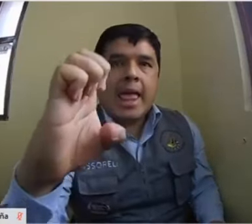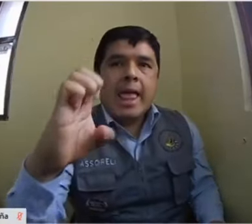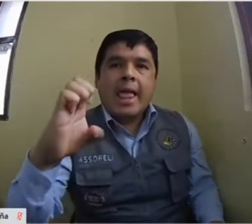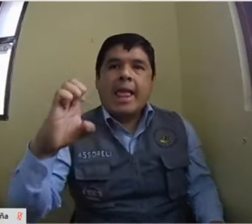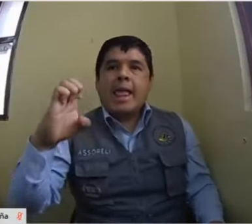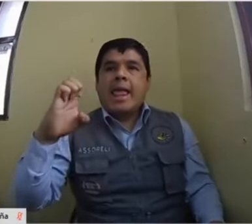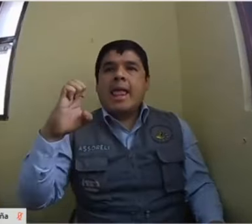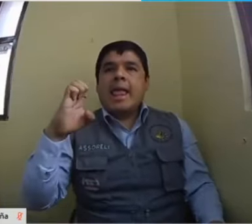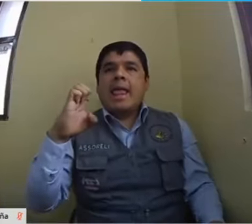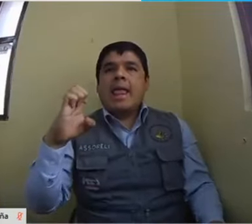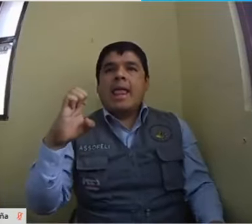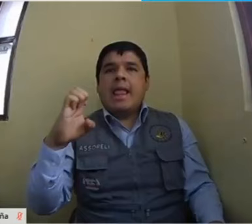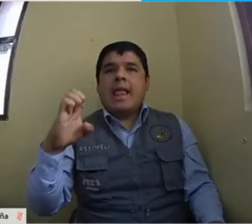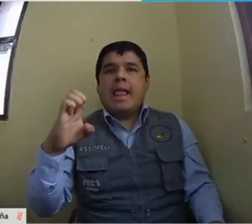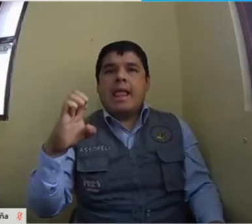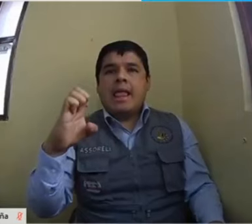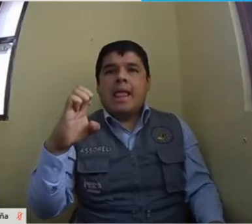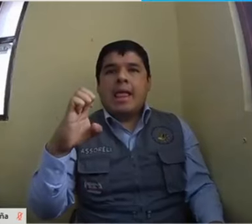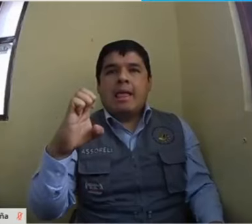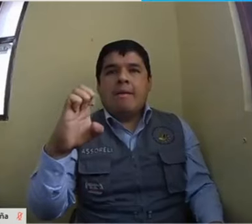Esa es la letra E.